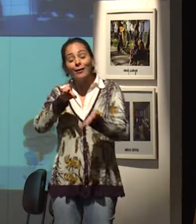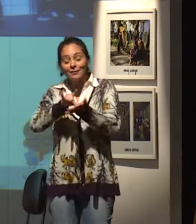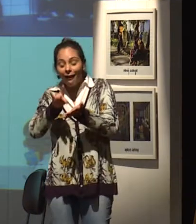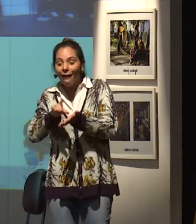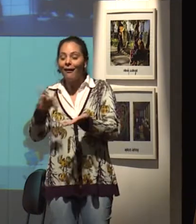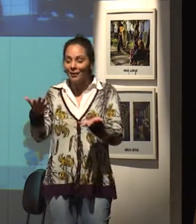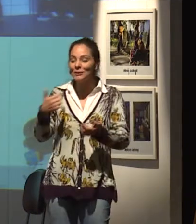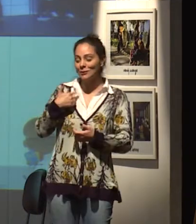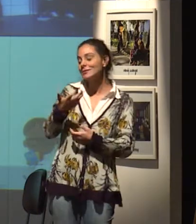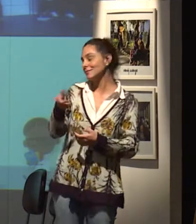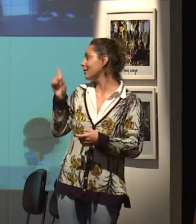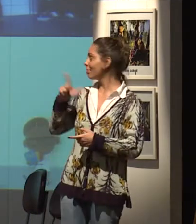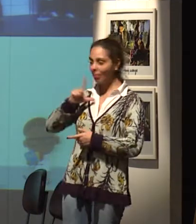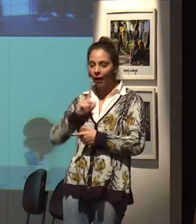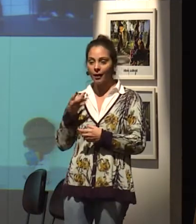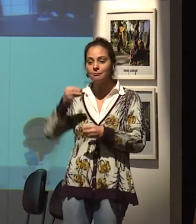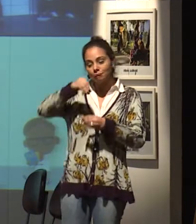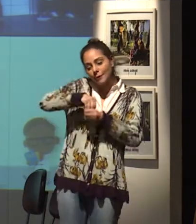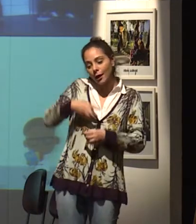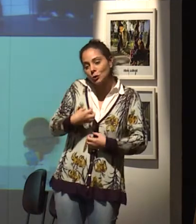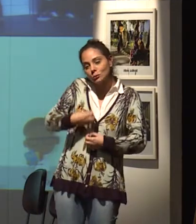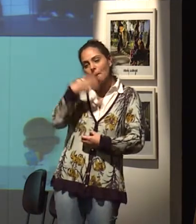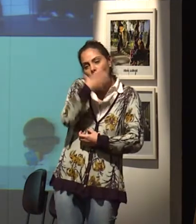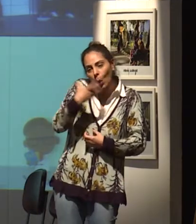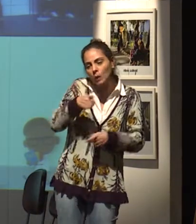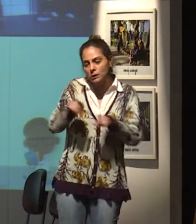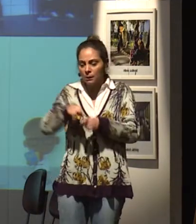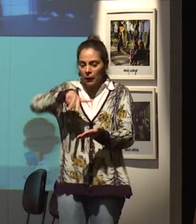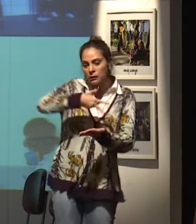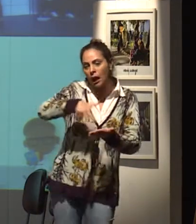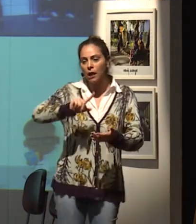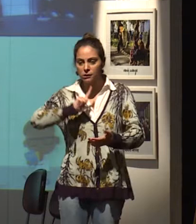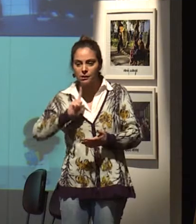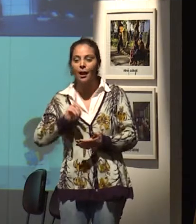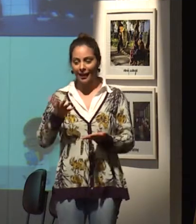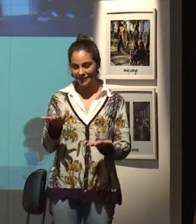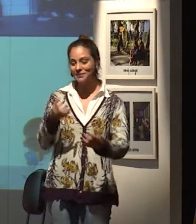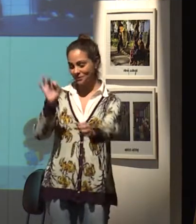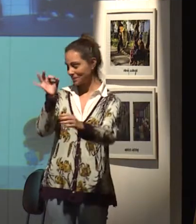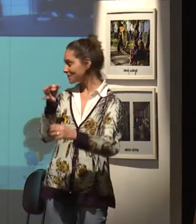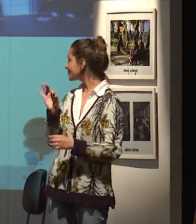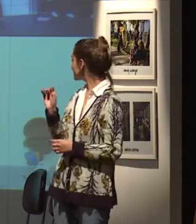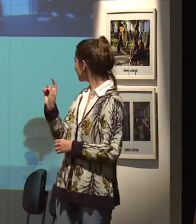E eu falei, realmente, e tem uma musicalidade ali na sua apresentação.